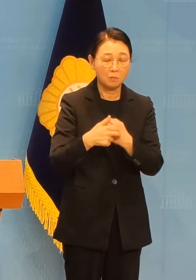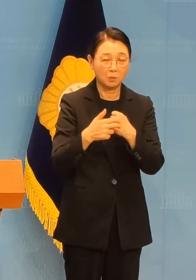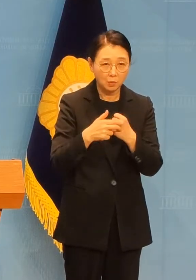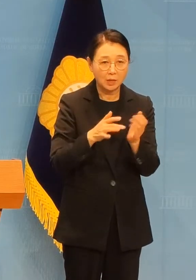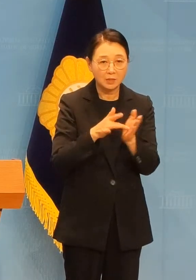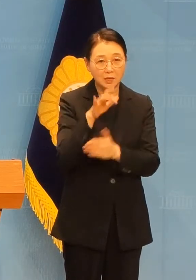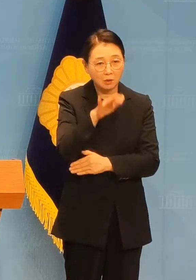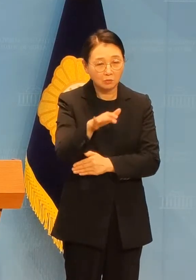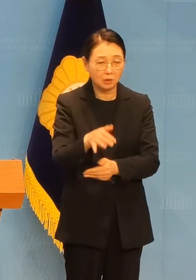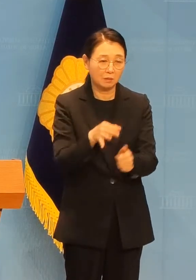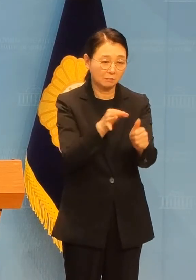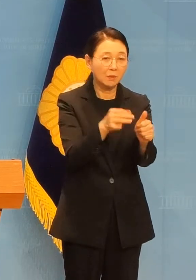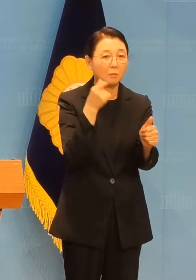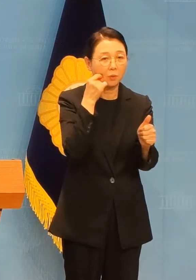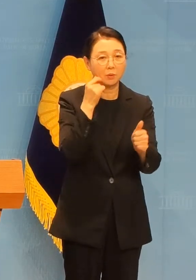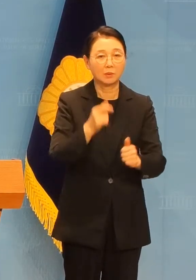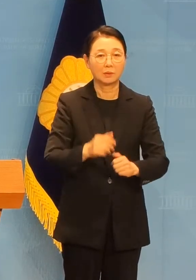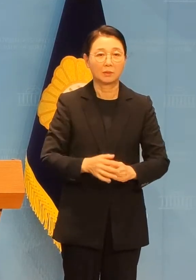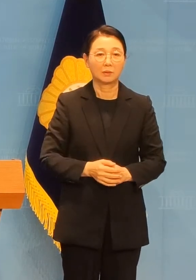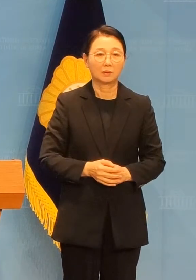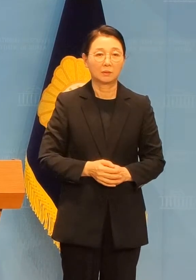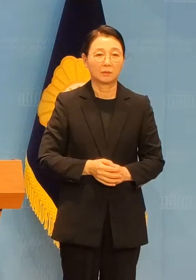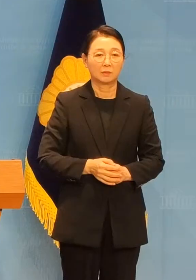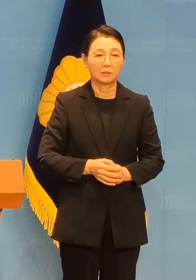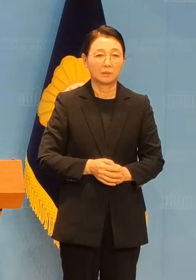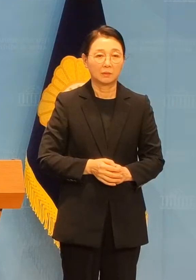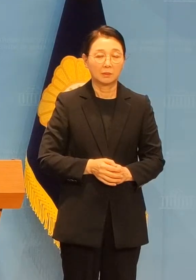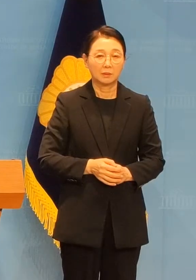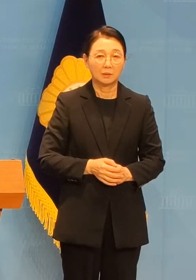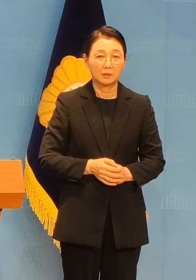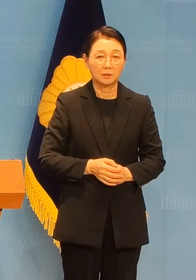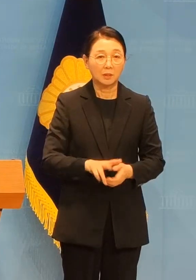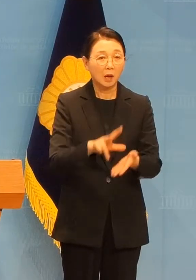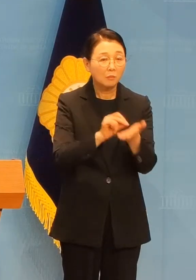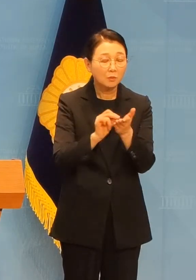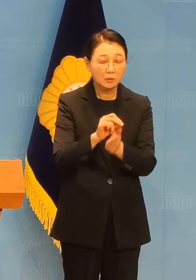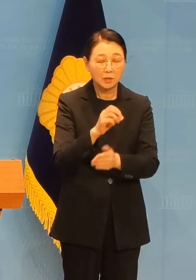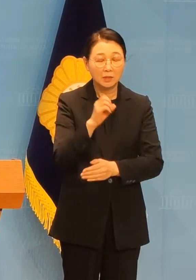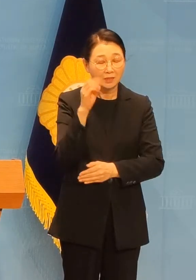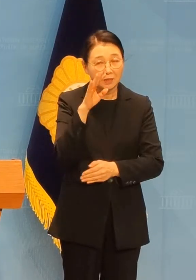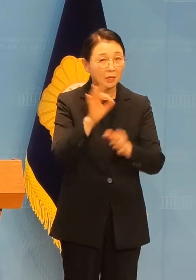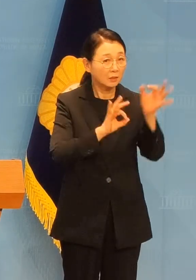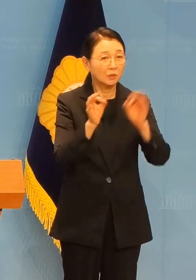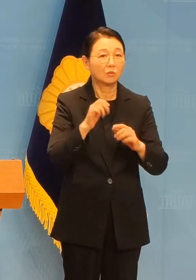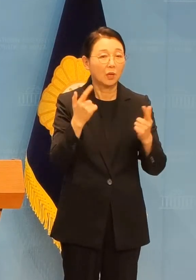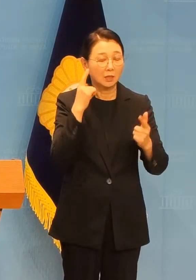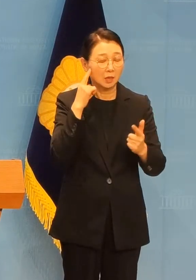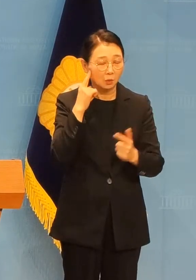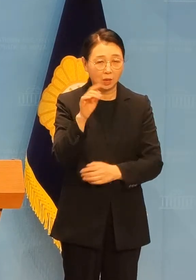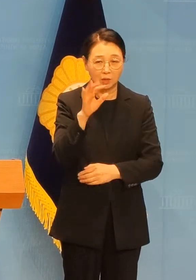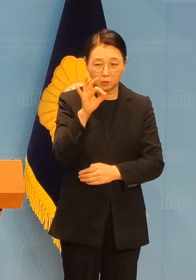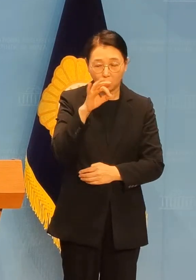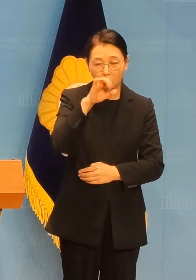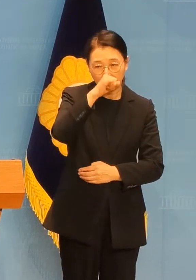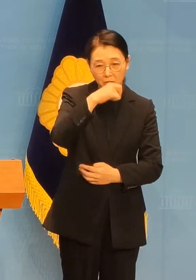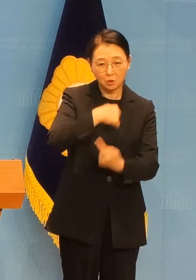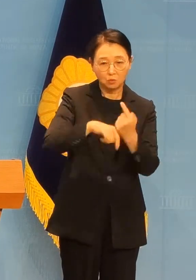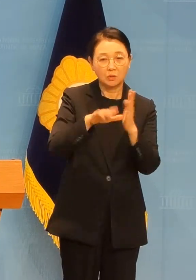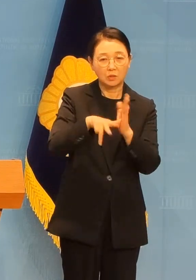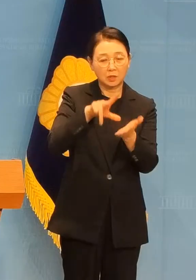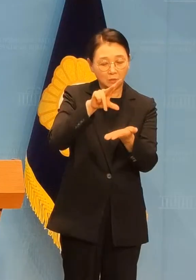지급하지 못하는 사태를 겪었습니다. 이러한 일은 단순한 착오가 아니라 재정 운영에 근본적인